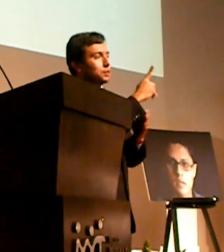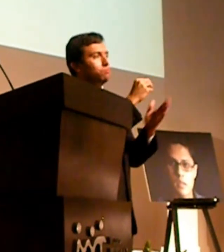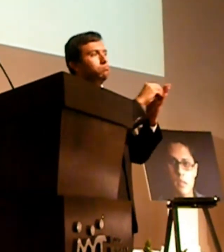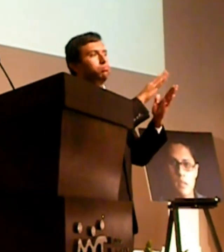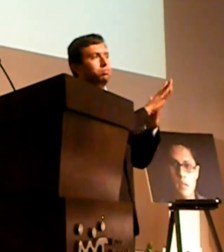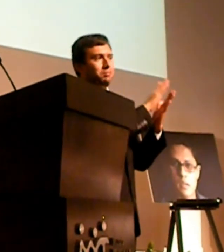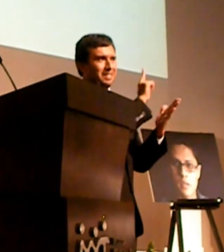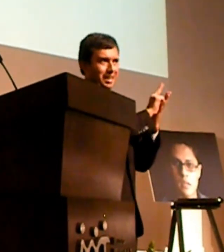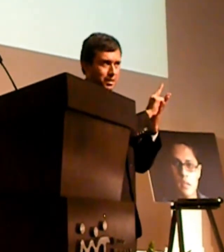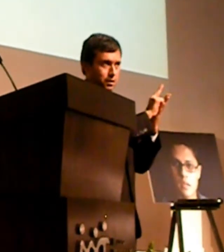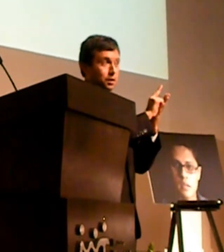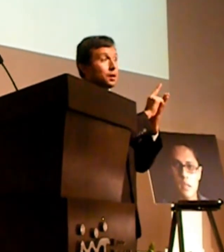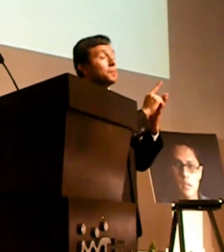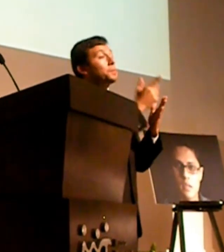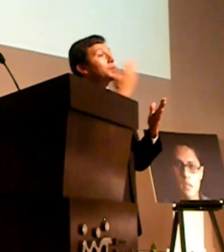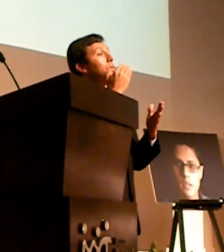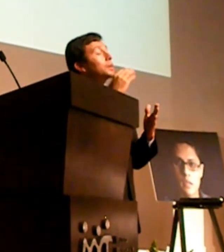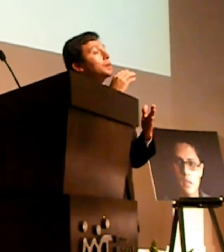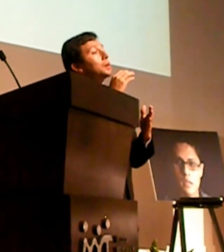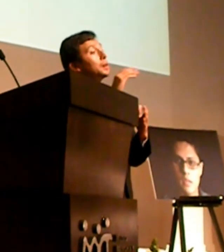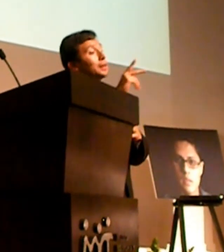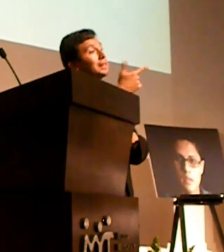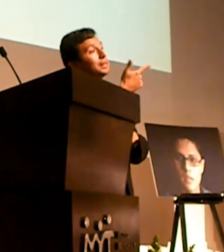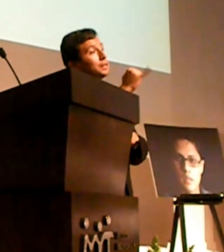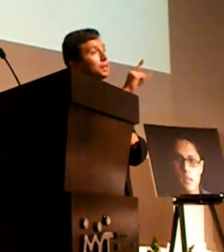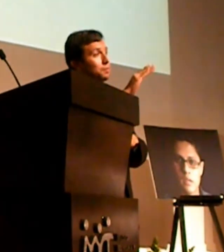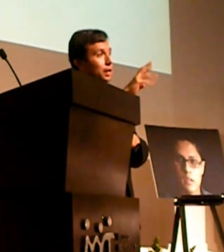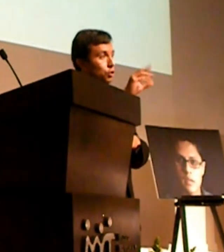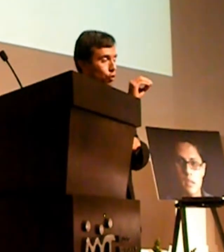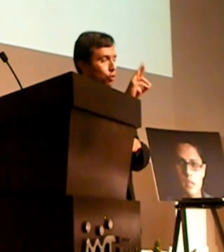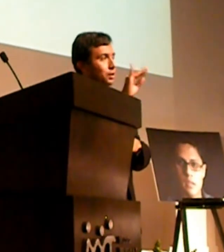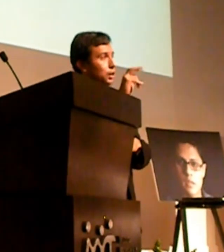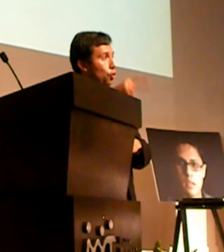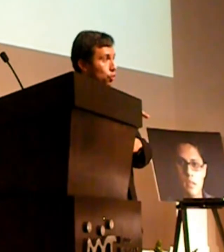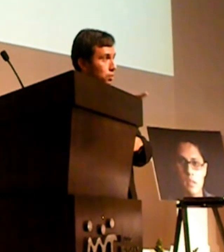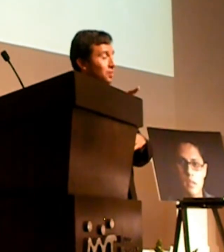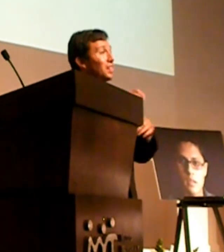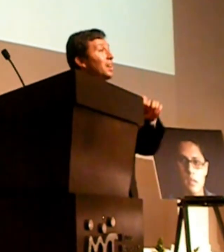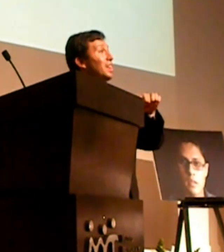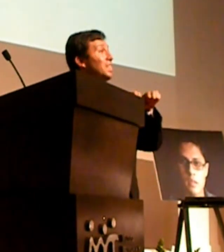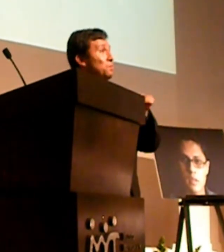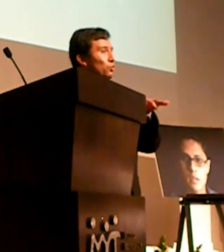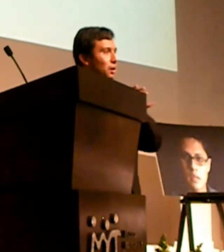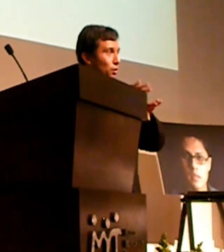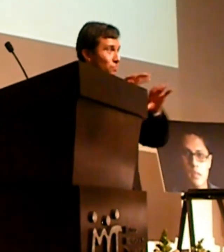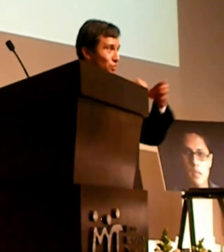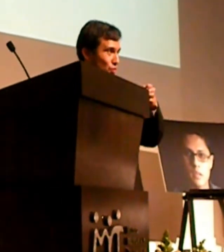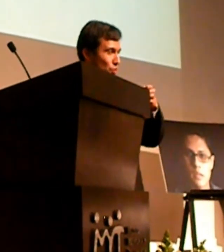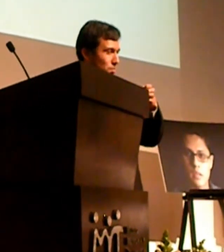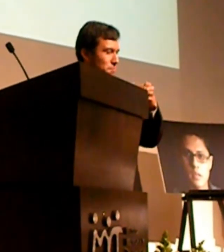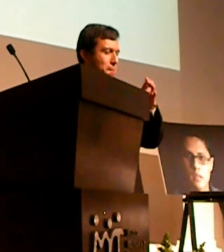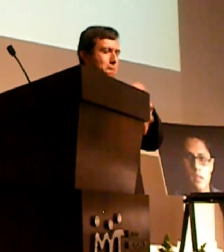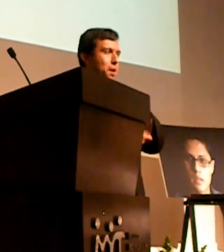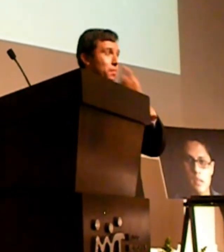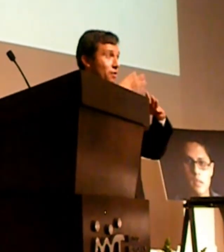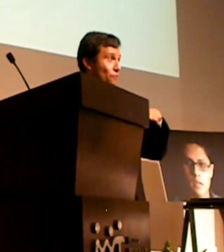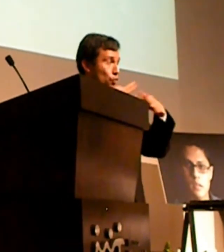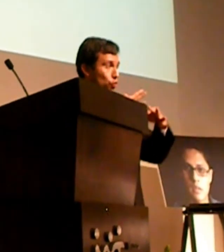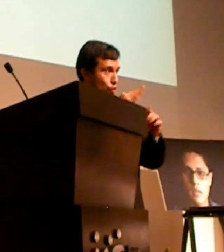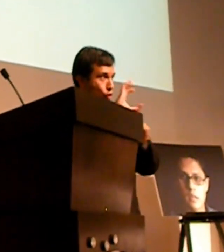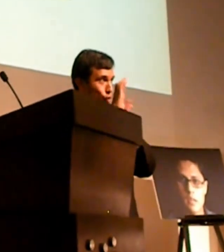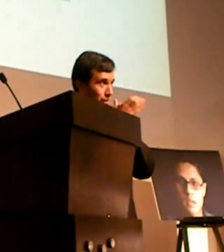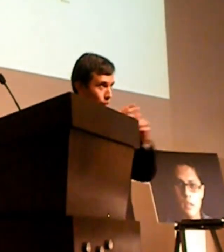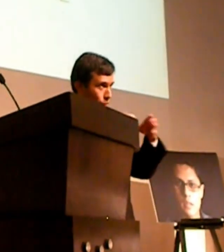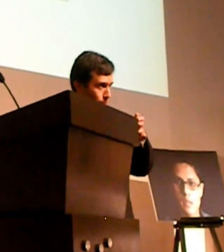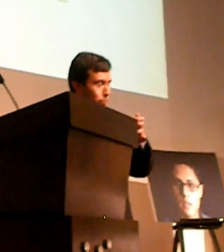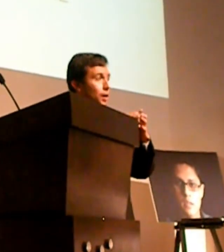que fue impulsada por Gilberto Rincón Gallardo, por el equipo de trabajo que fundó este Consejo y por la Asamblea Consultiva, de la cual